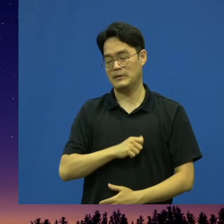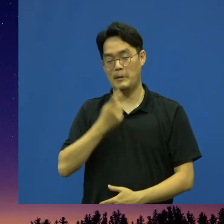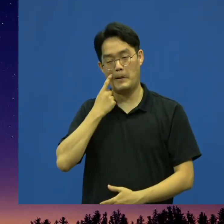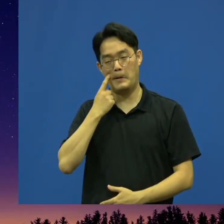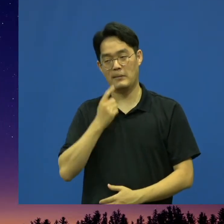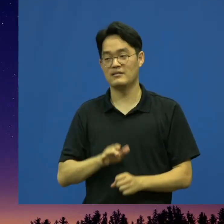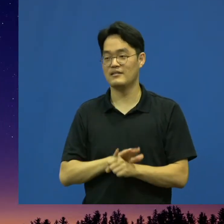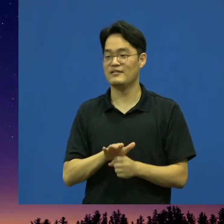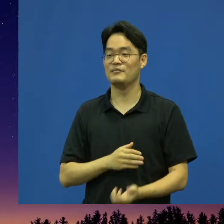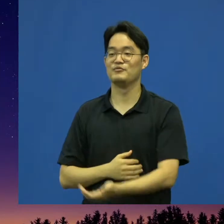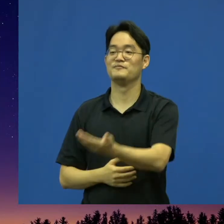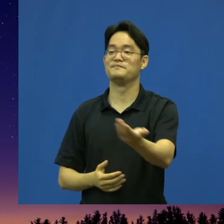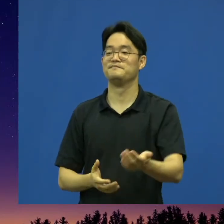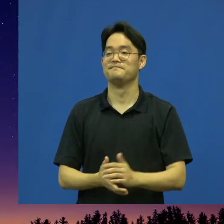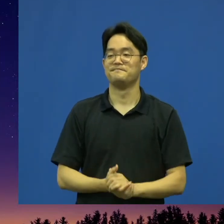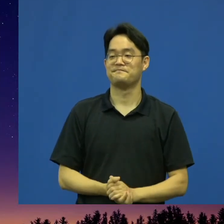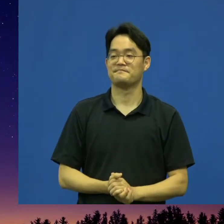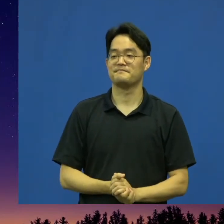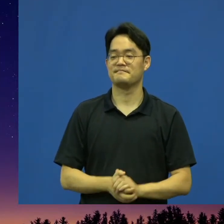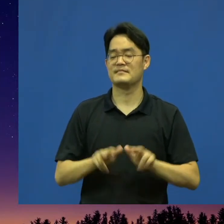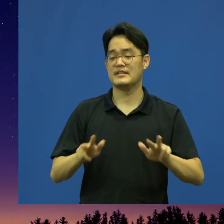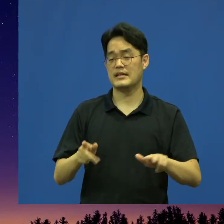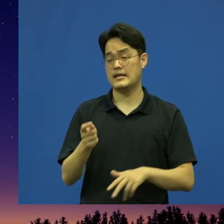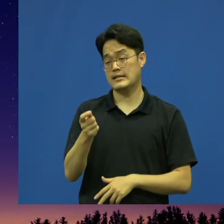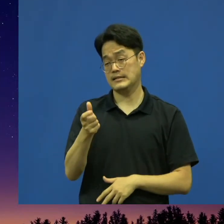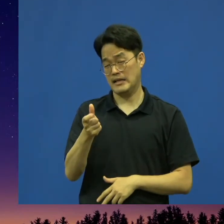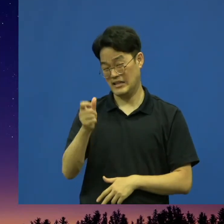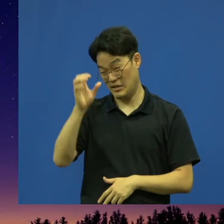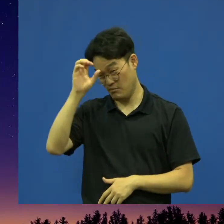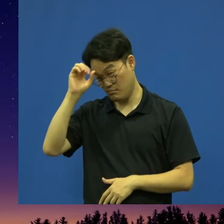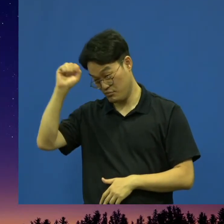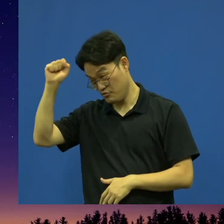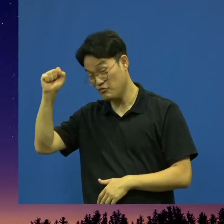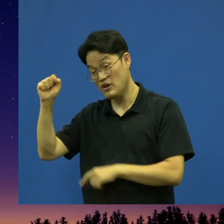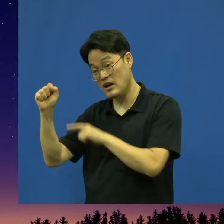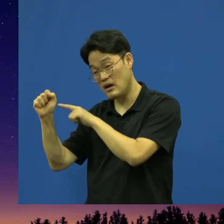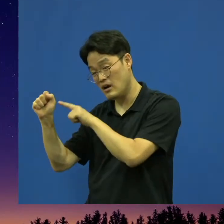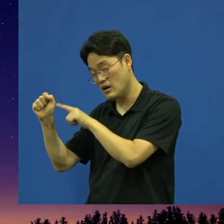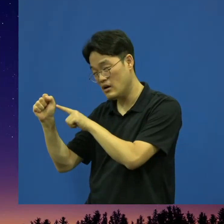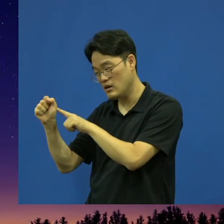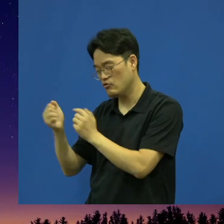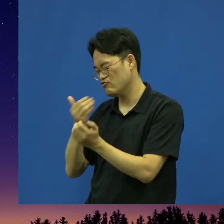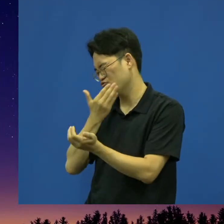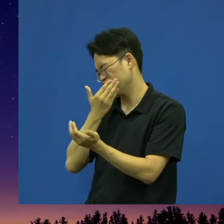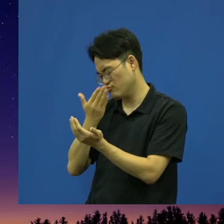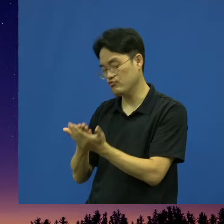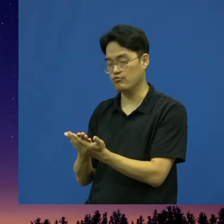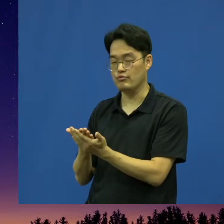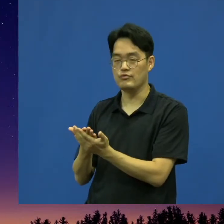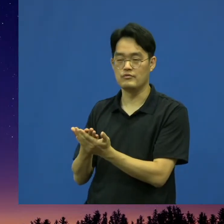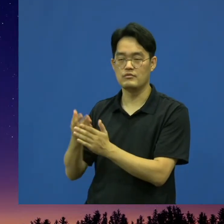사랑하는 여러분, 이 작은 뿔이 아주 중요한 존재인데